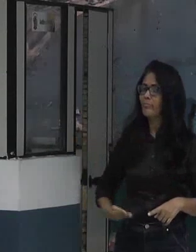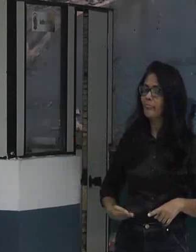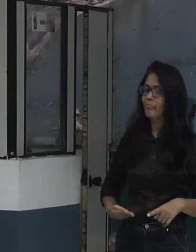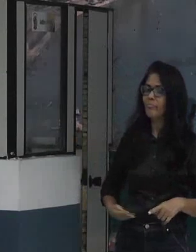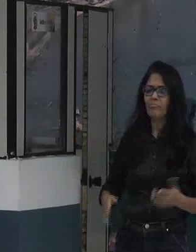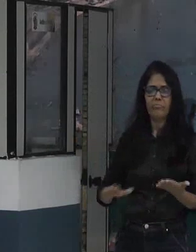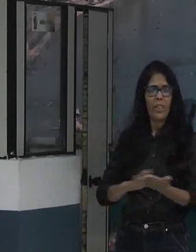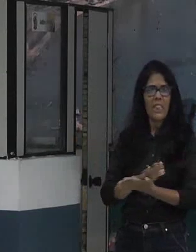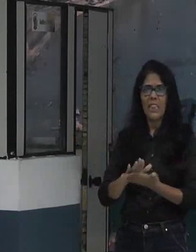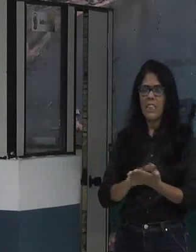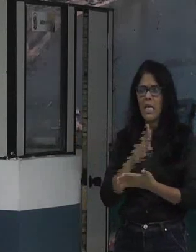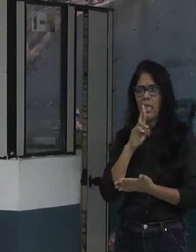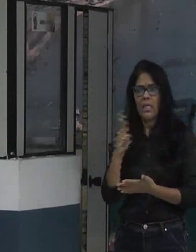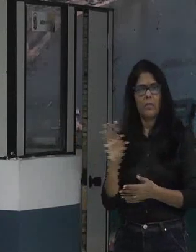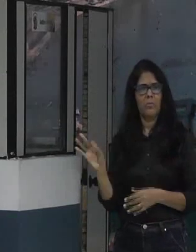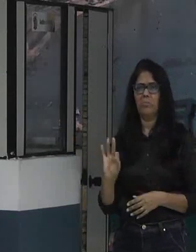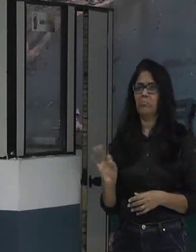respostas convincentes.